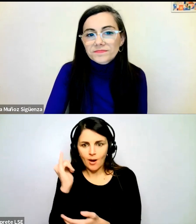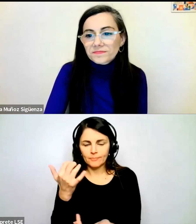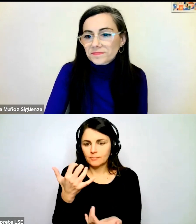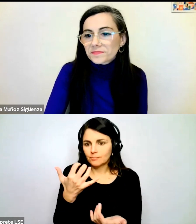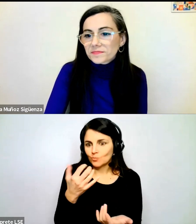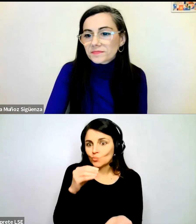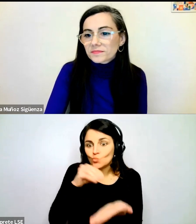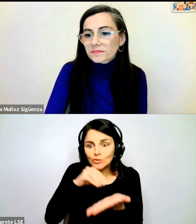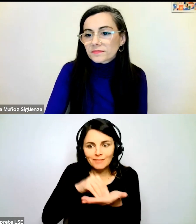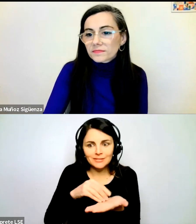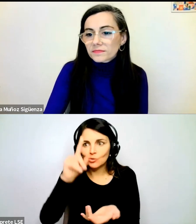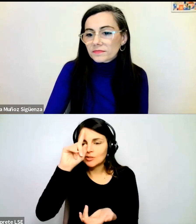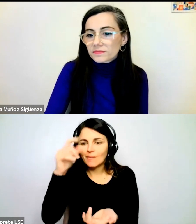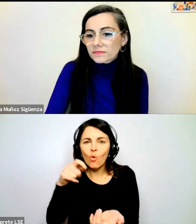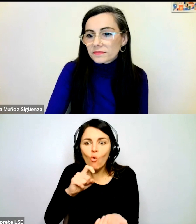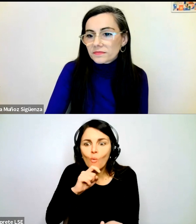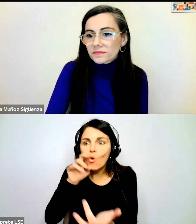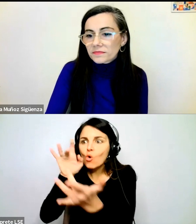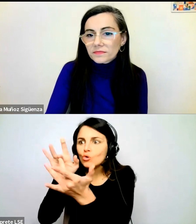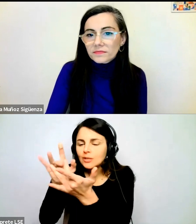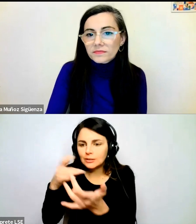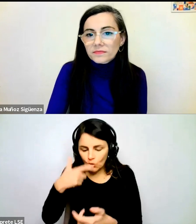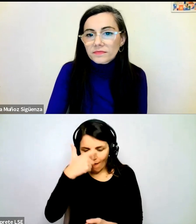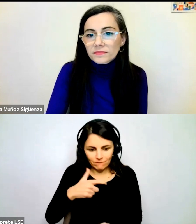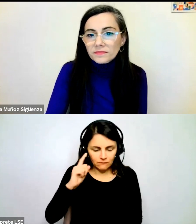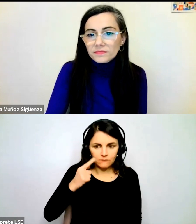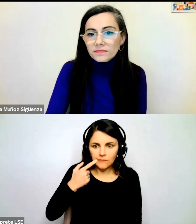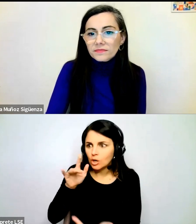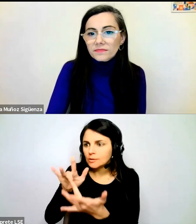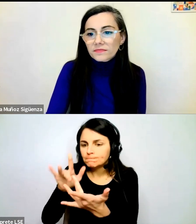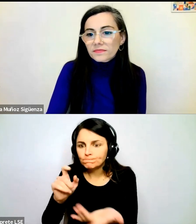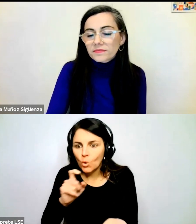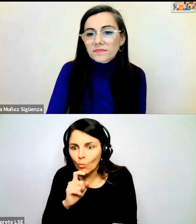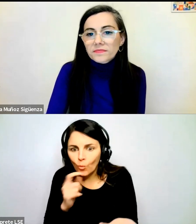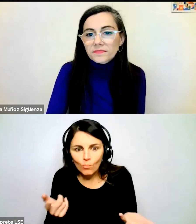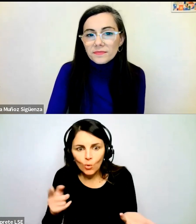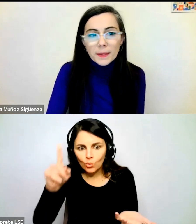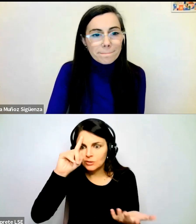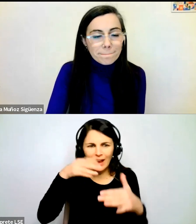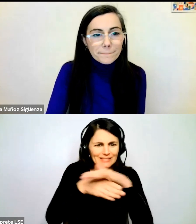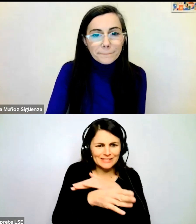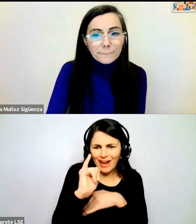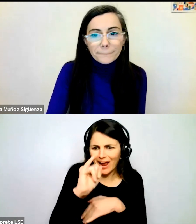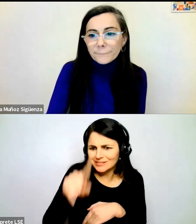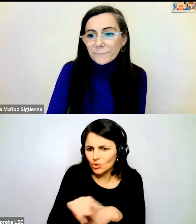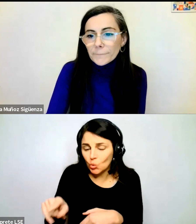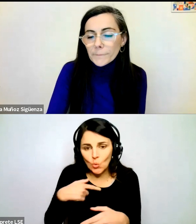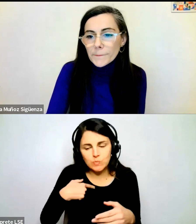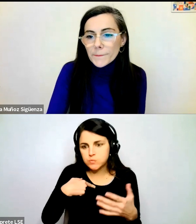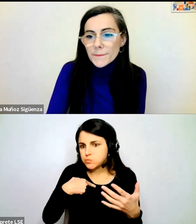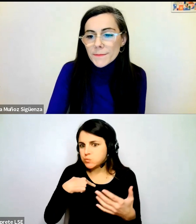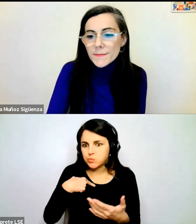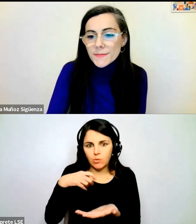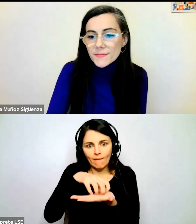sabemos cómo acudir siendo una persona sorda y decimos, sabemos si son accesibles o no son accesibles. Entonces, desde esta